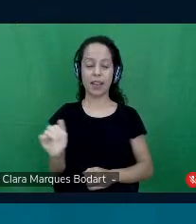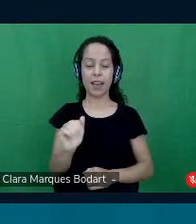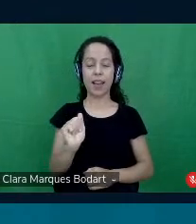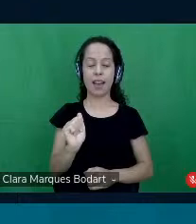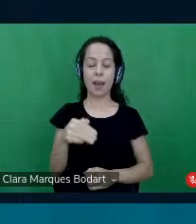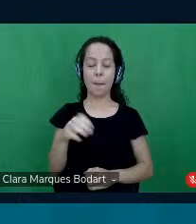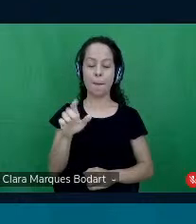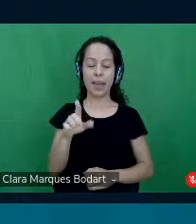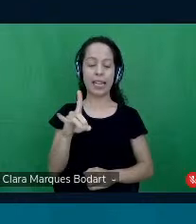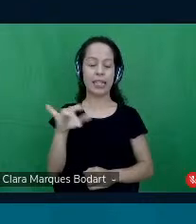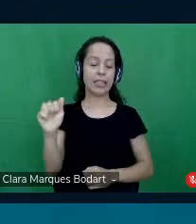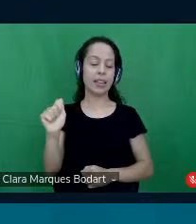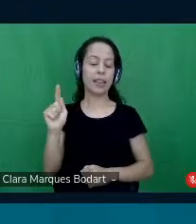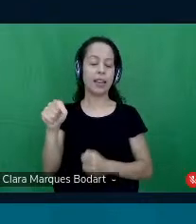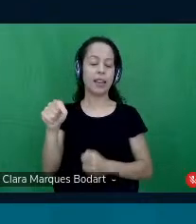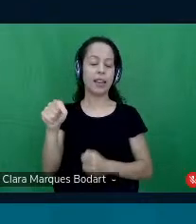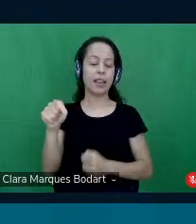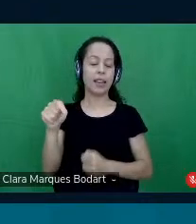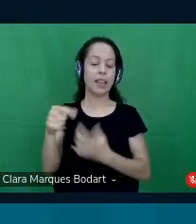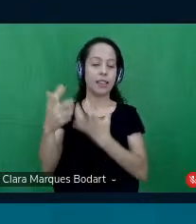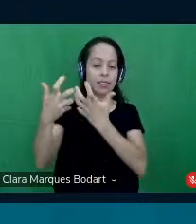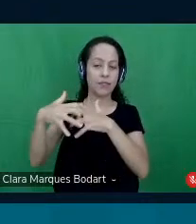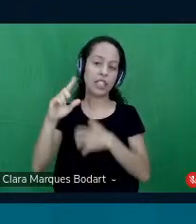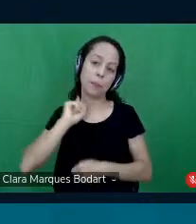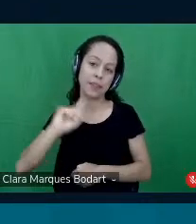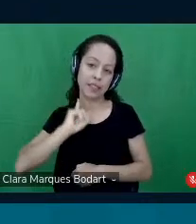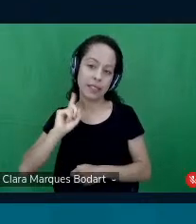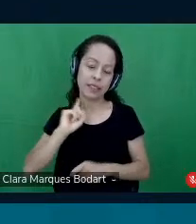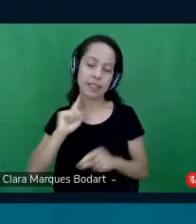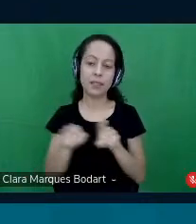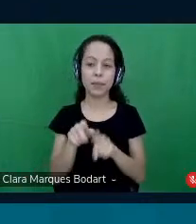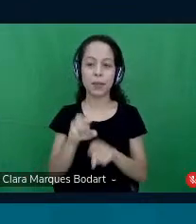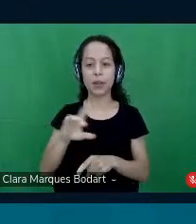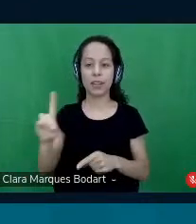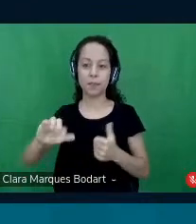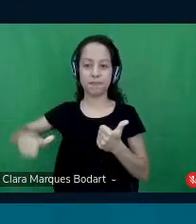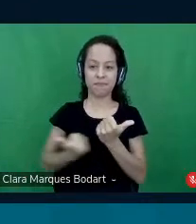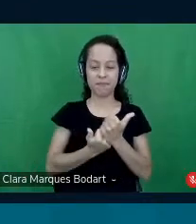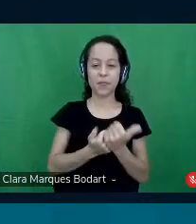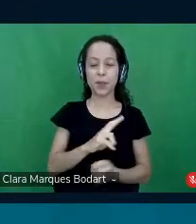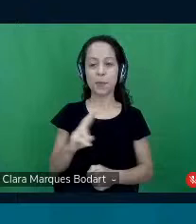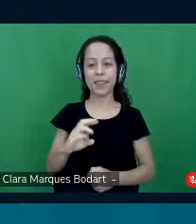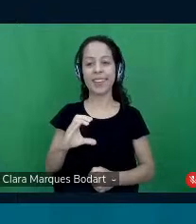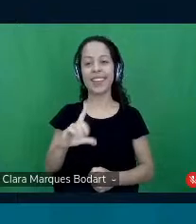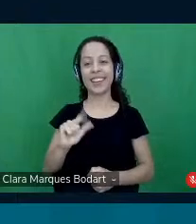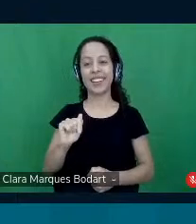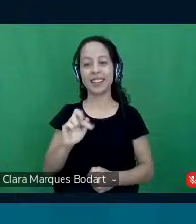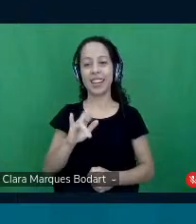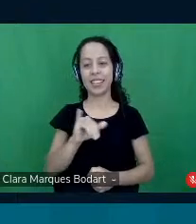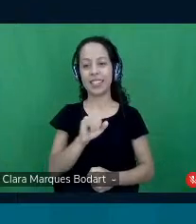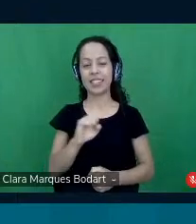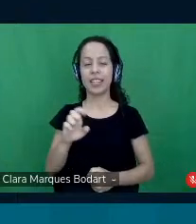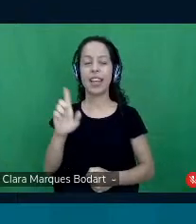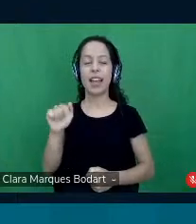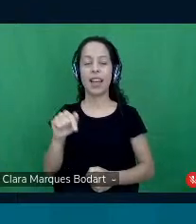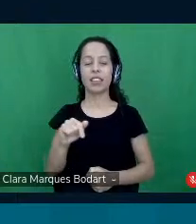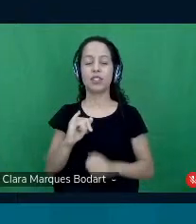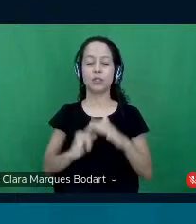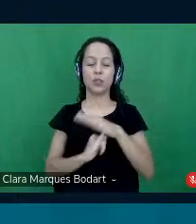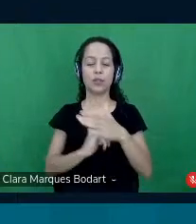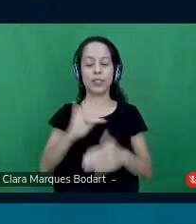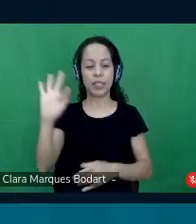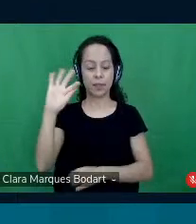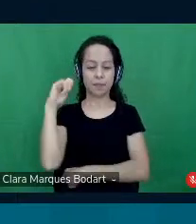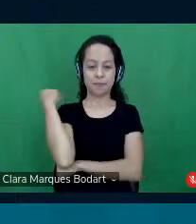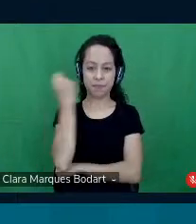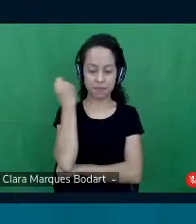nome da coordenação adjunta, que é constituída pelos professores e professoras, professora Clarice Monteiro Scott, do IFRS, professora